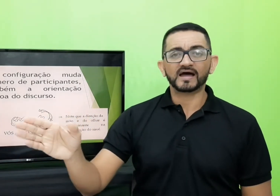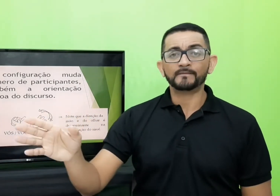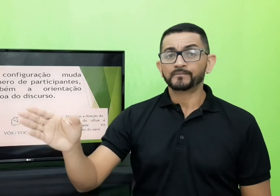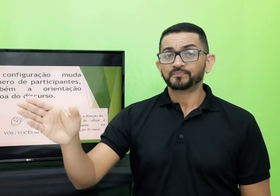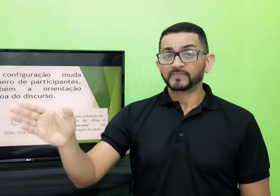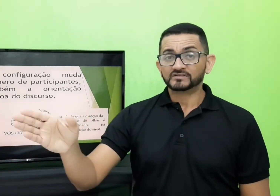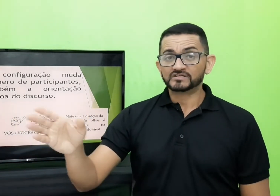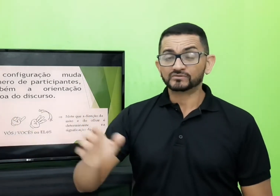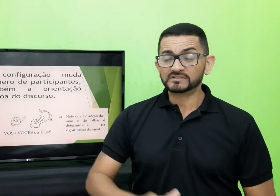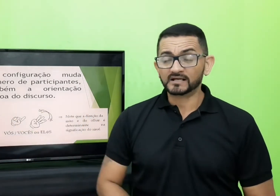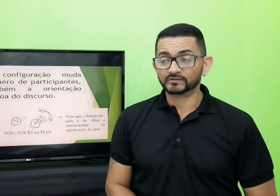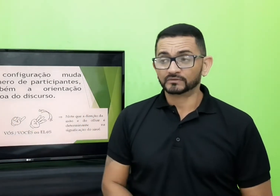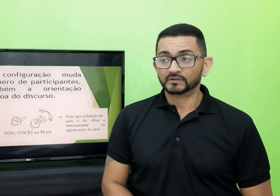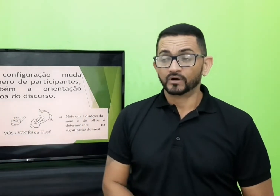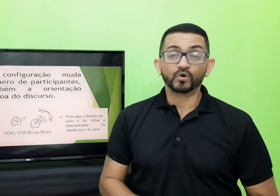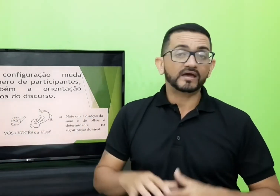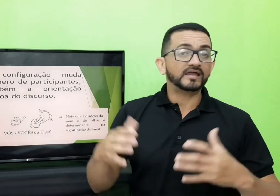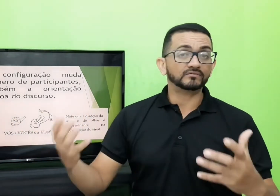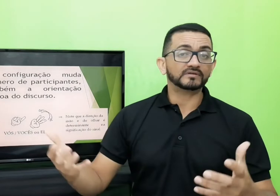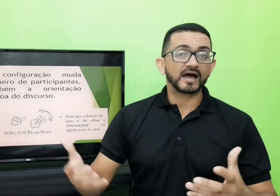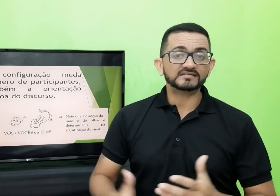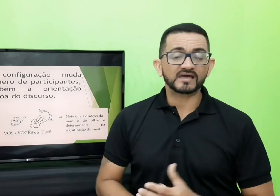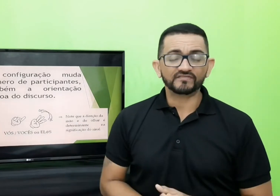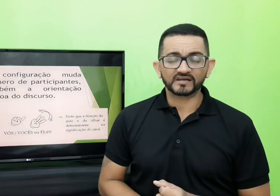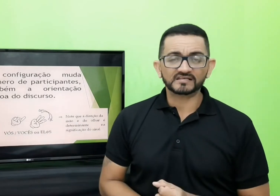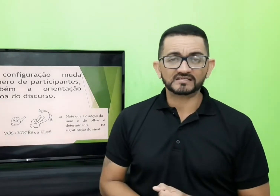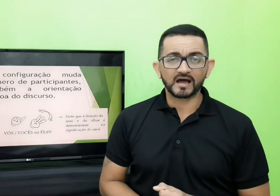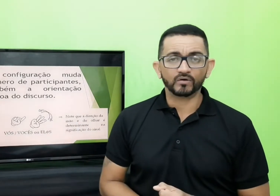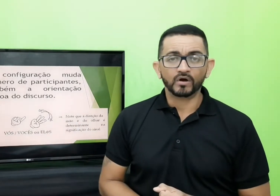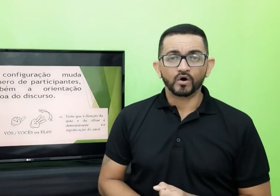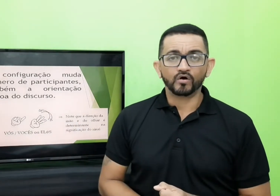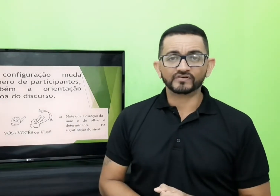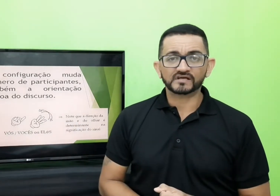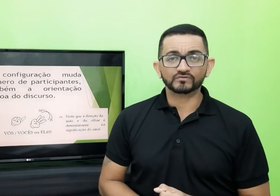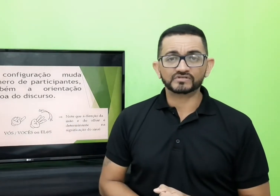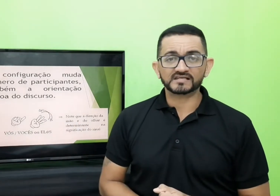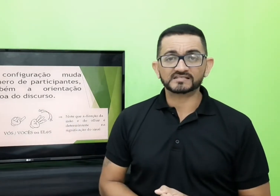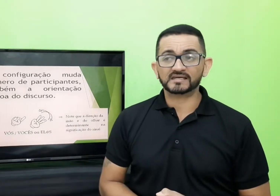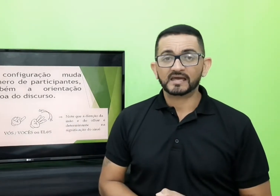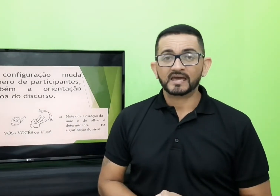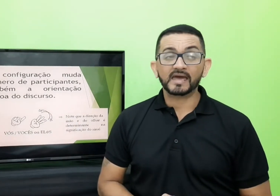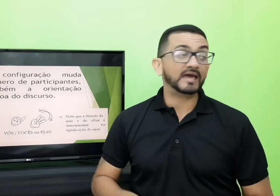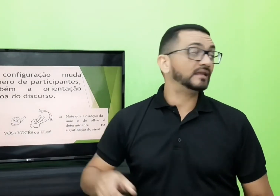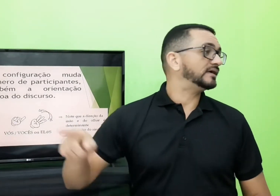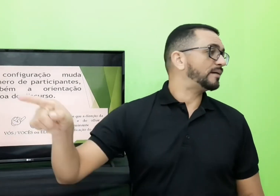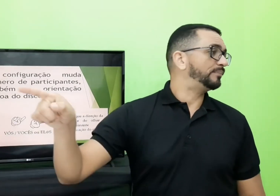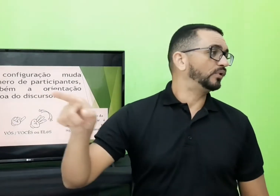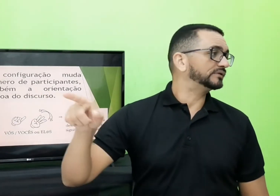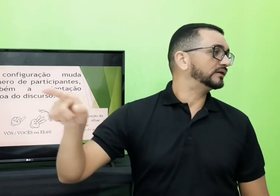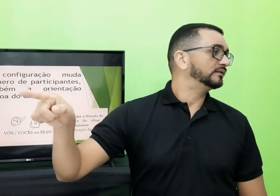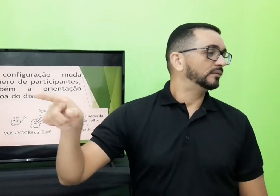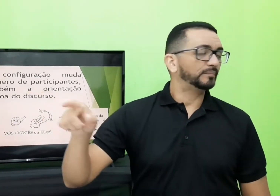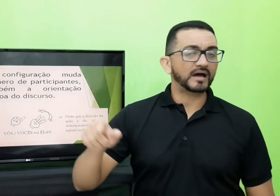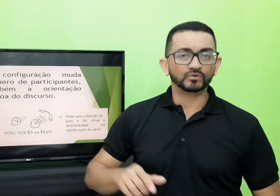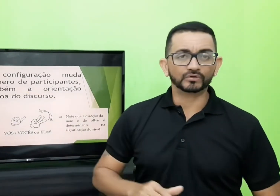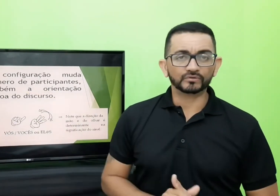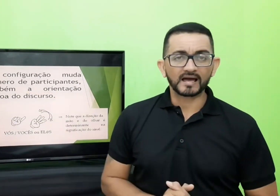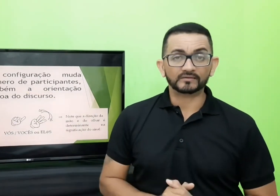está discursando ou querendo dar esse referencial. Ou você não diz assim, ele aponta para o outro lado.